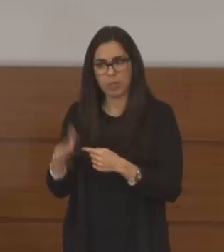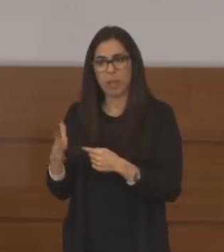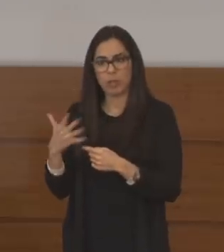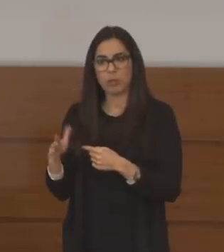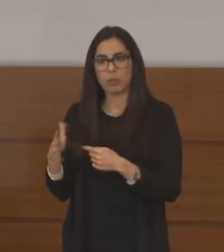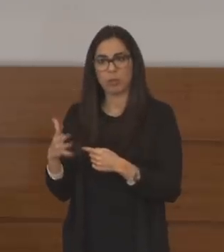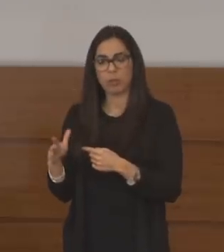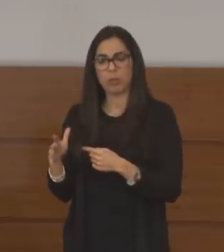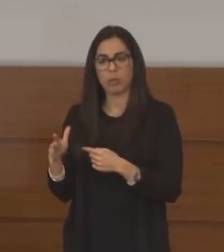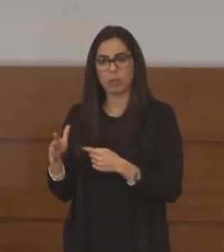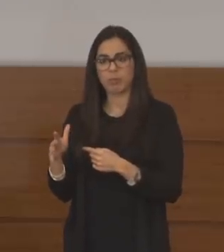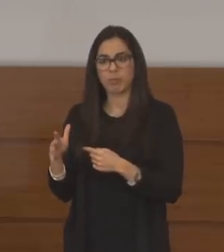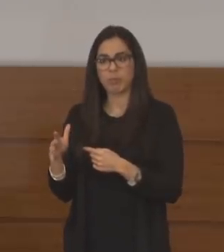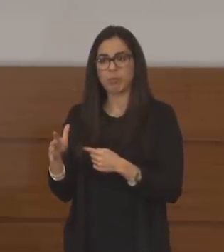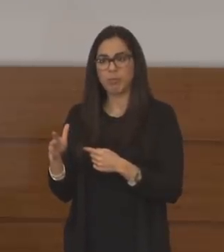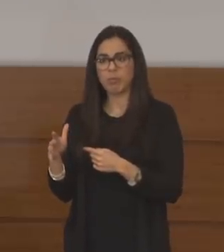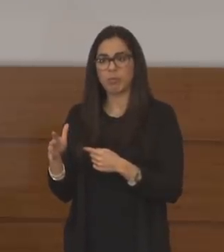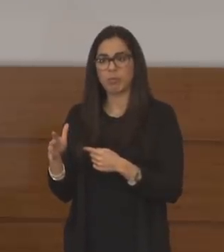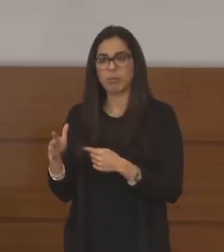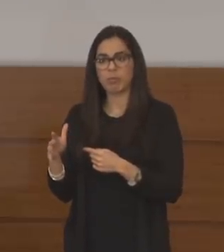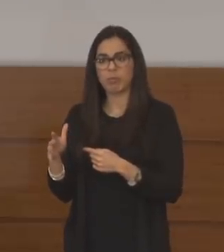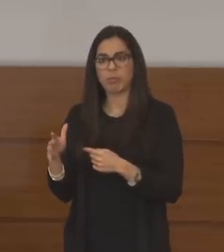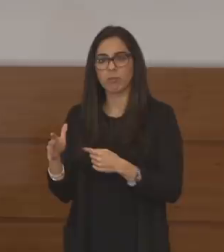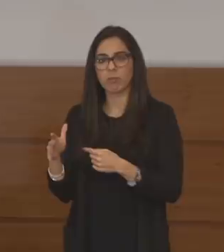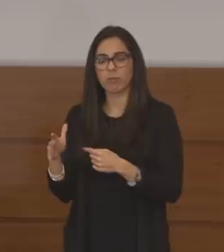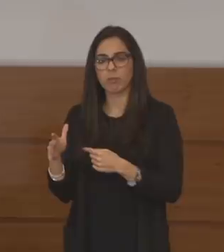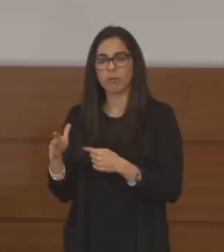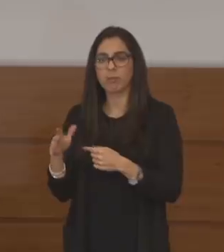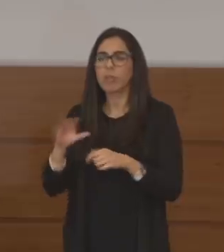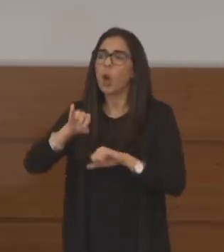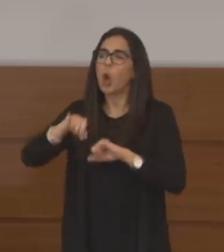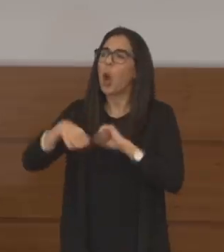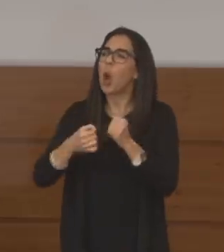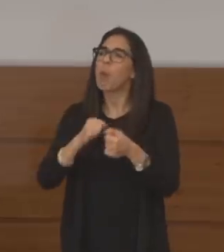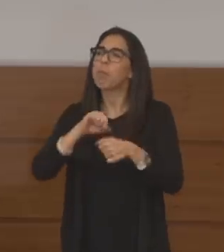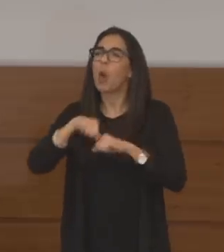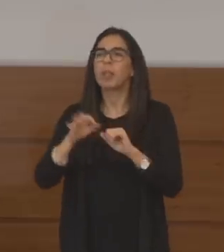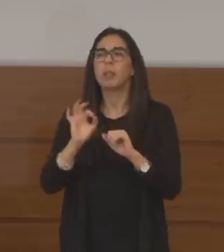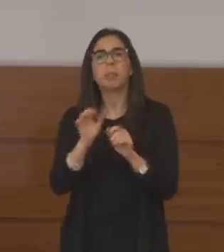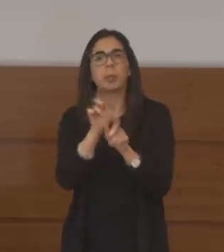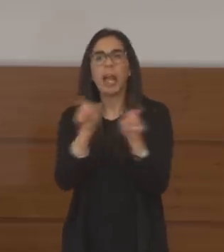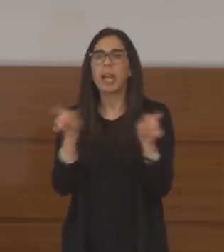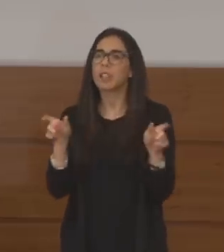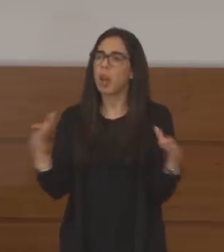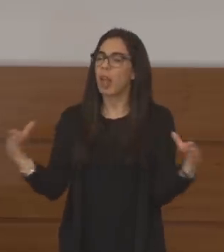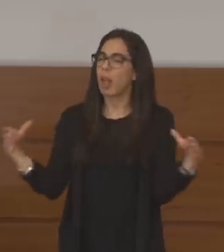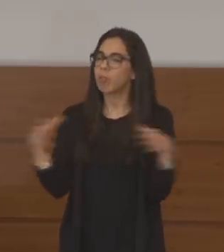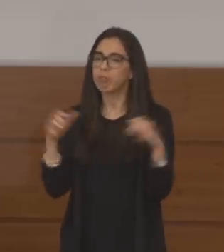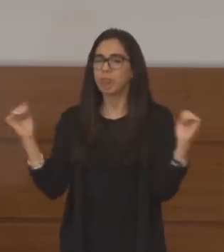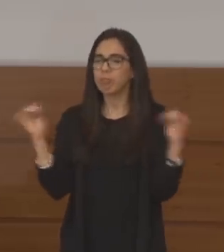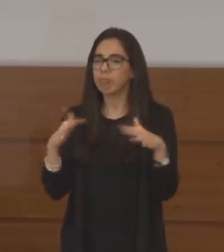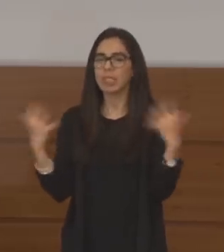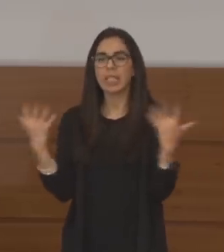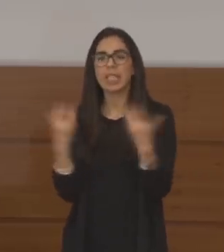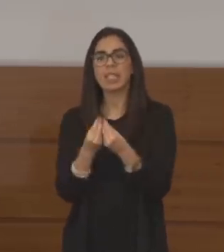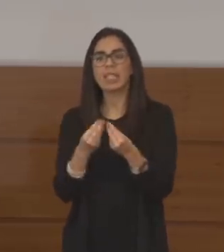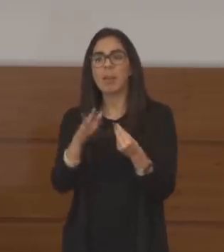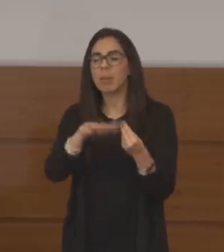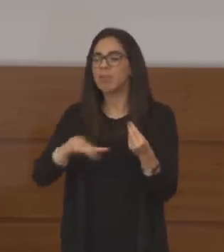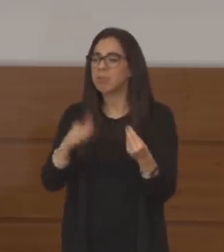legati a comportamenti collettivi di persone che si radunano in tali spazi ristretti